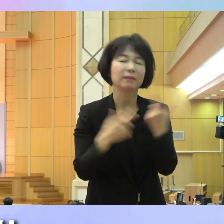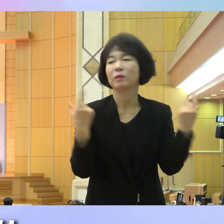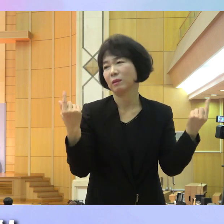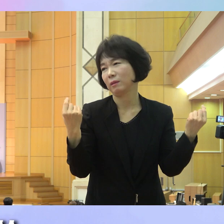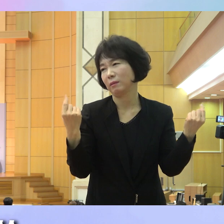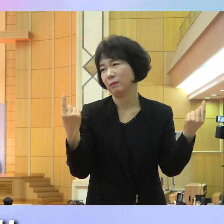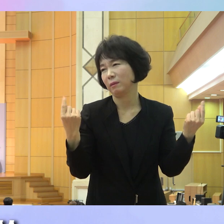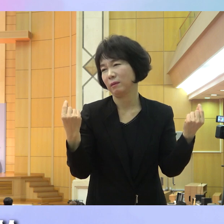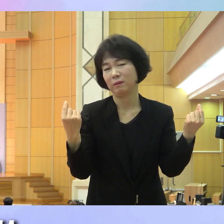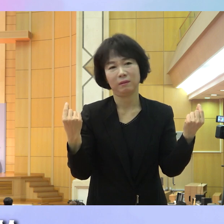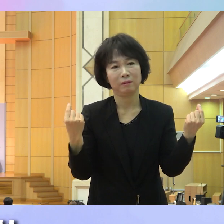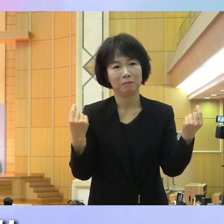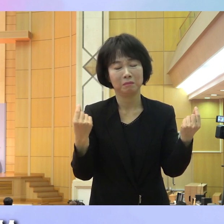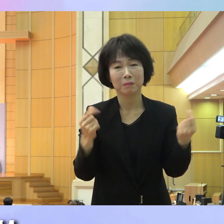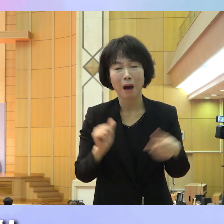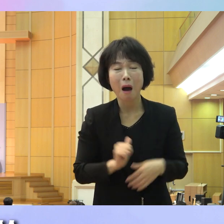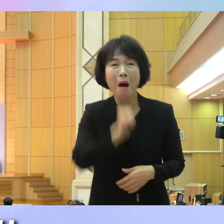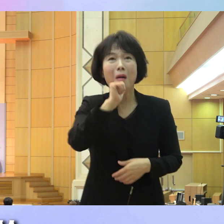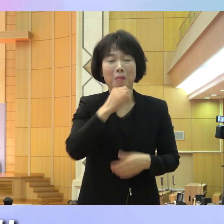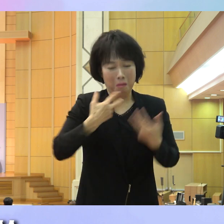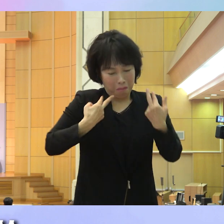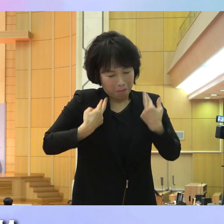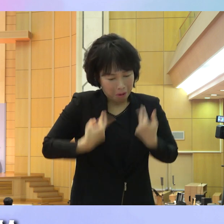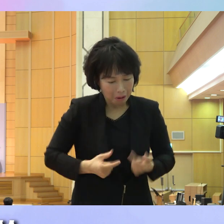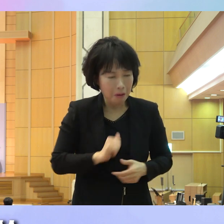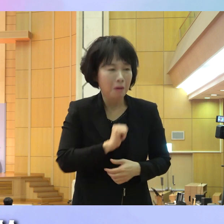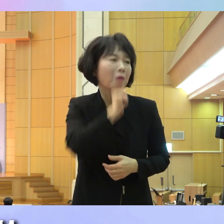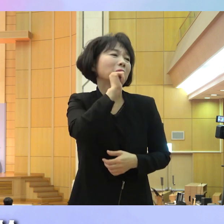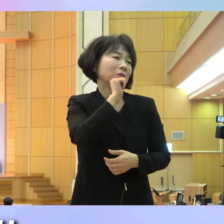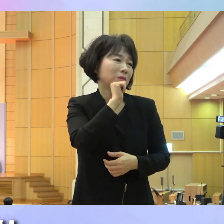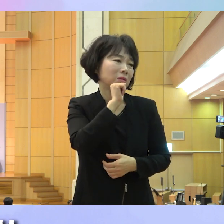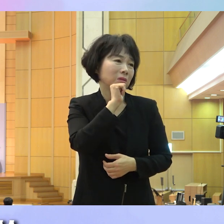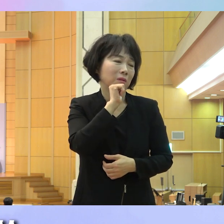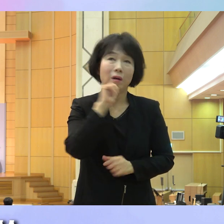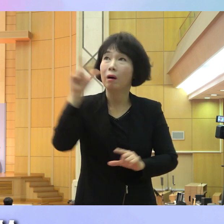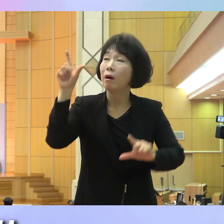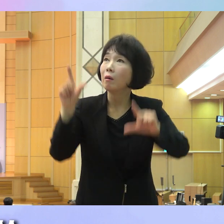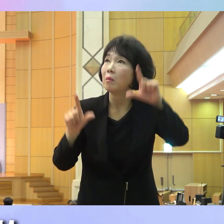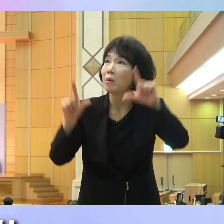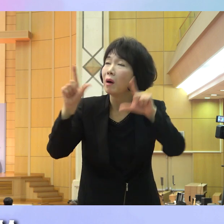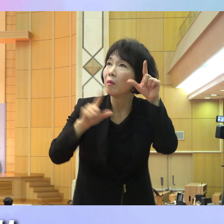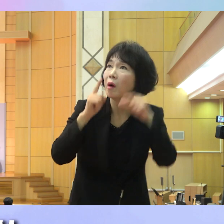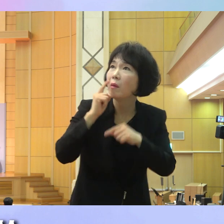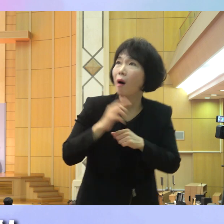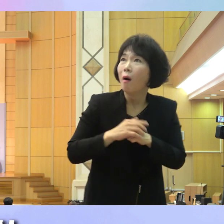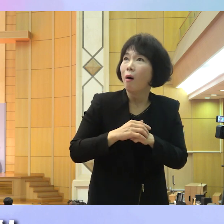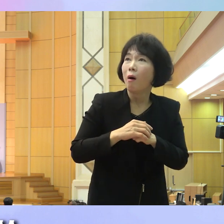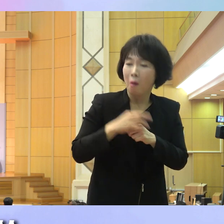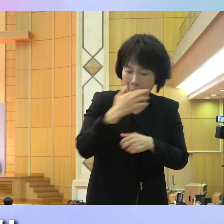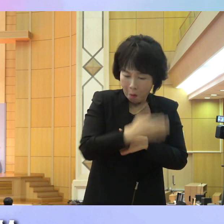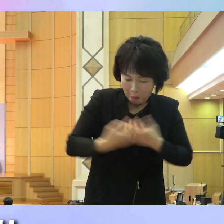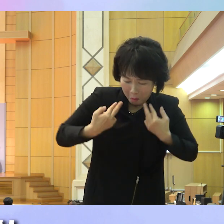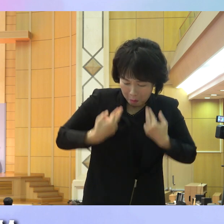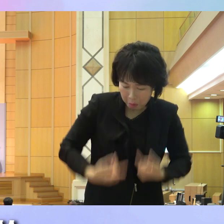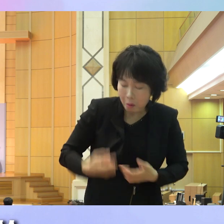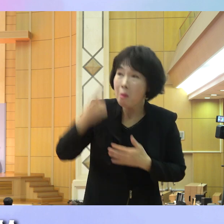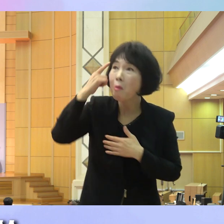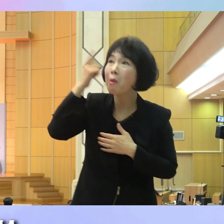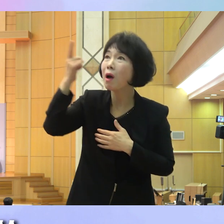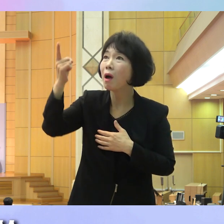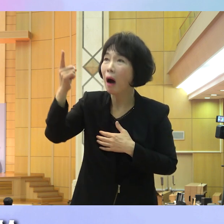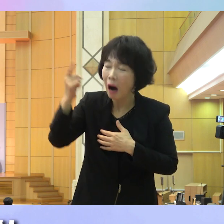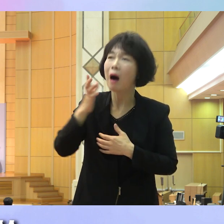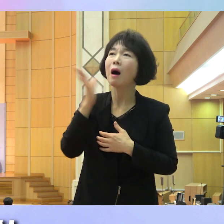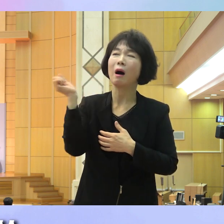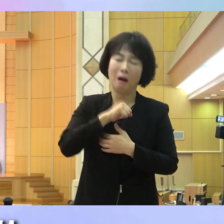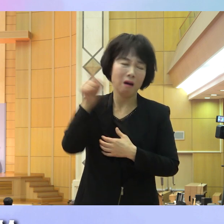헐벗으며 굶주리고, 이런 찬송 가사도 있듯이 헐벗고 굶주리고, 이 가난한 걸 지금 표현하는